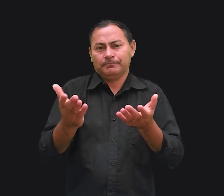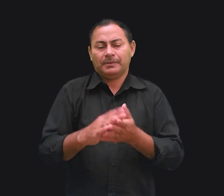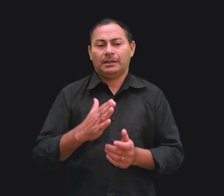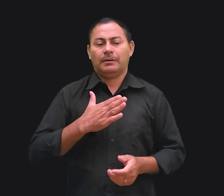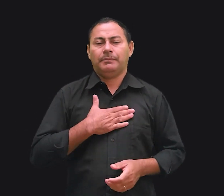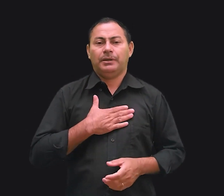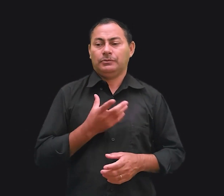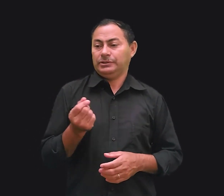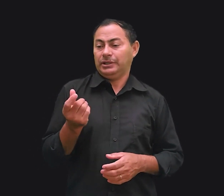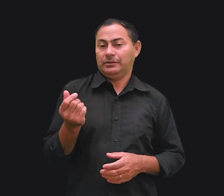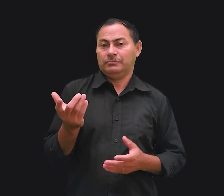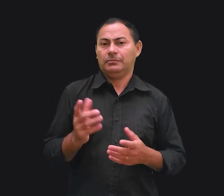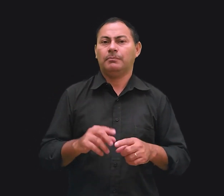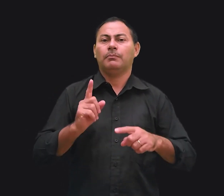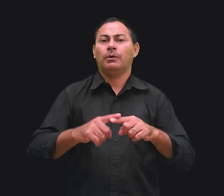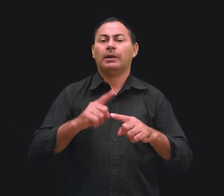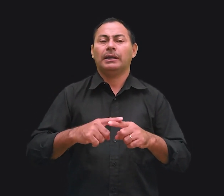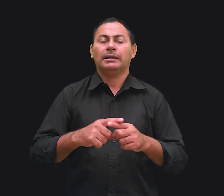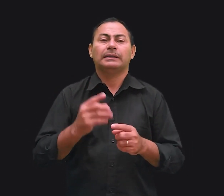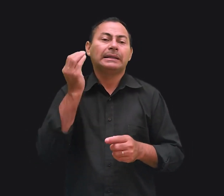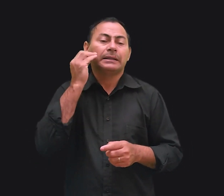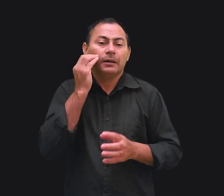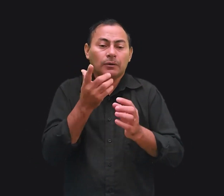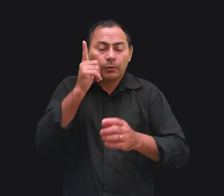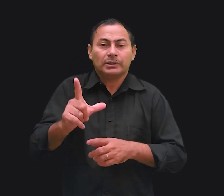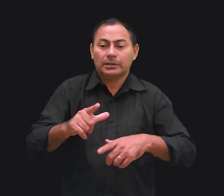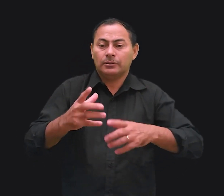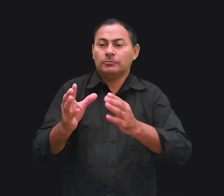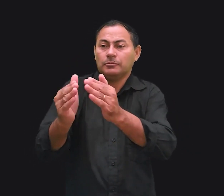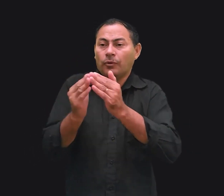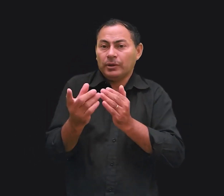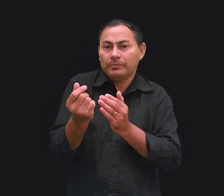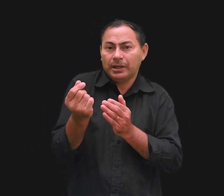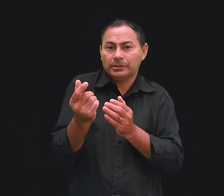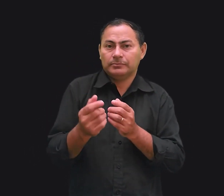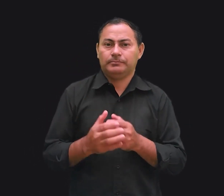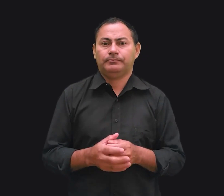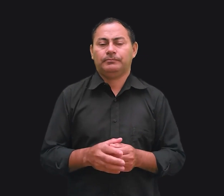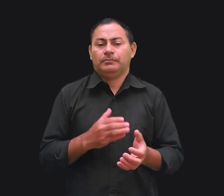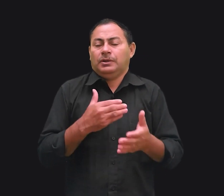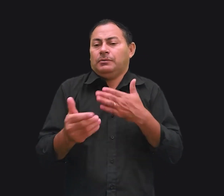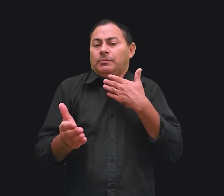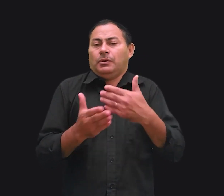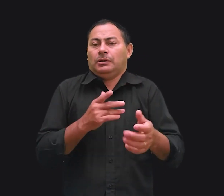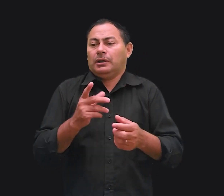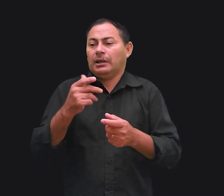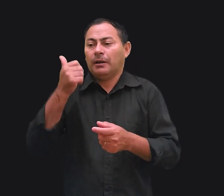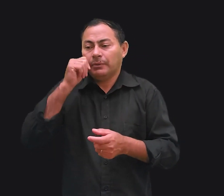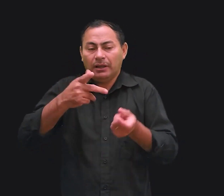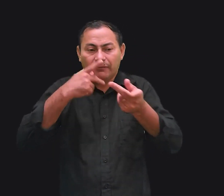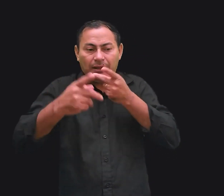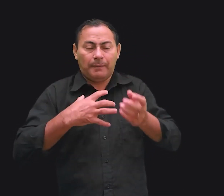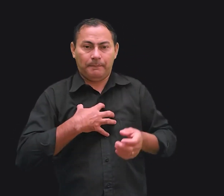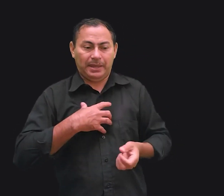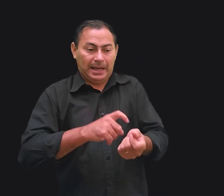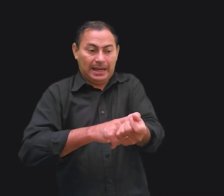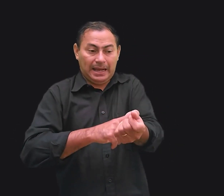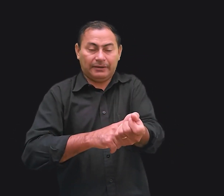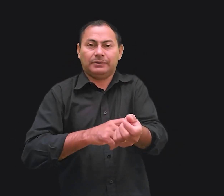administrador das minhas finanças só porque eu tentava conseguir um empréstimo. Não importava o que ela dissesse, a minha raiva